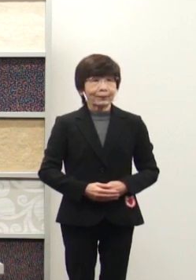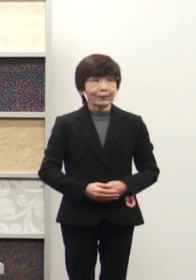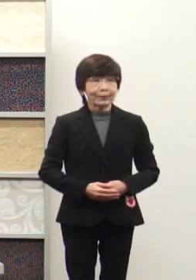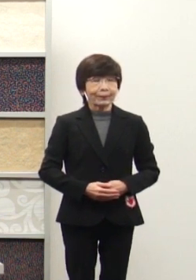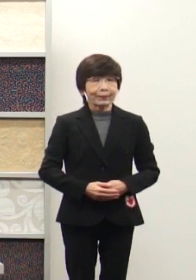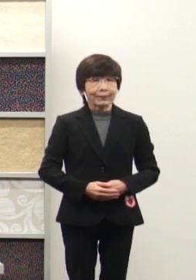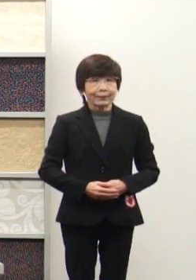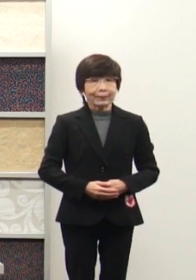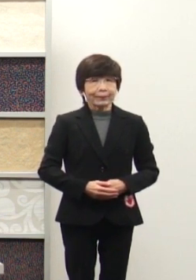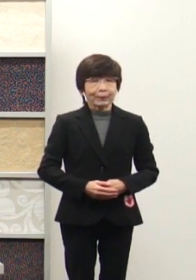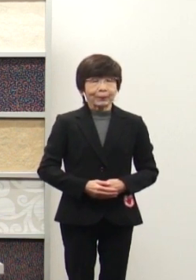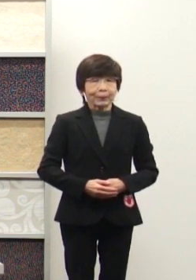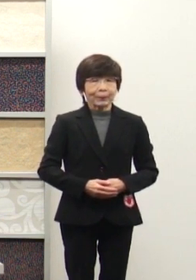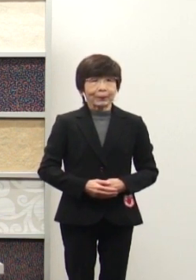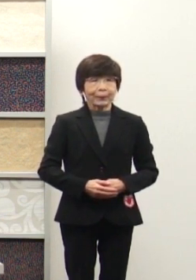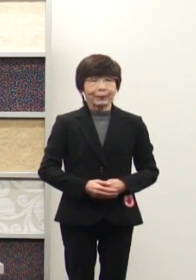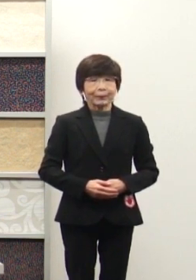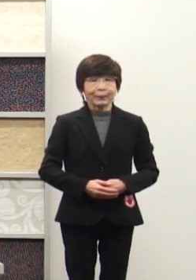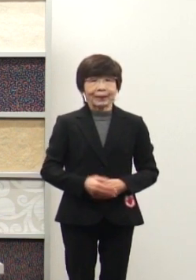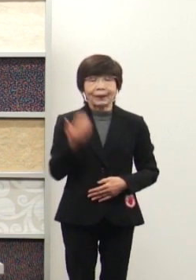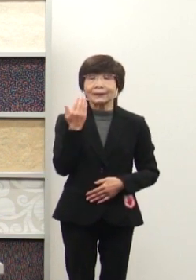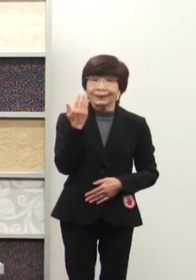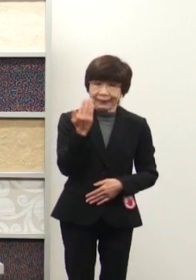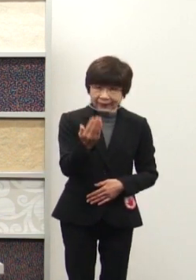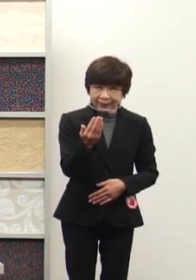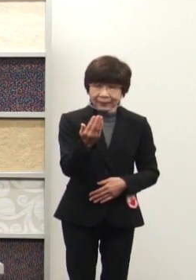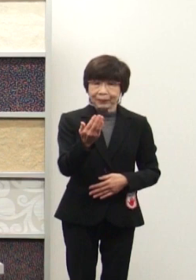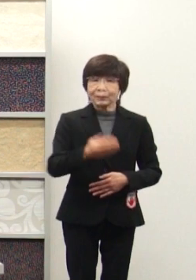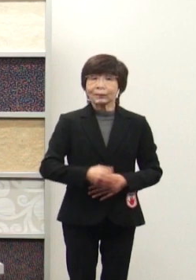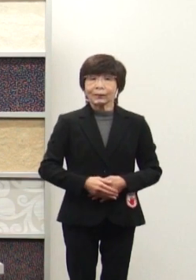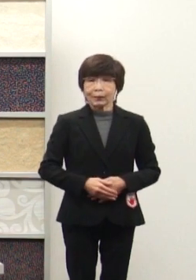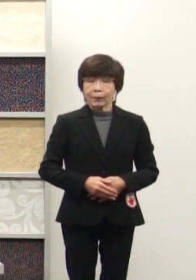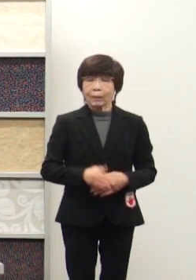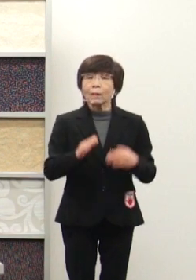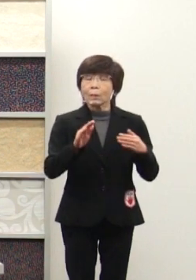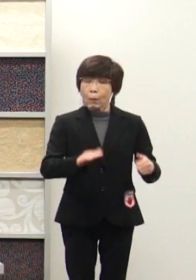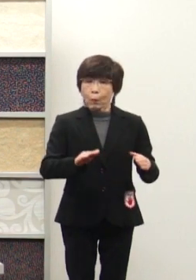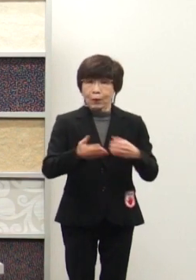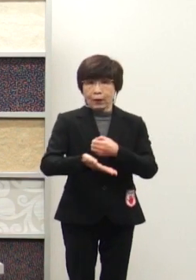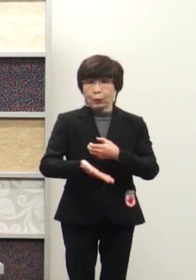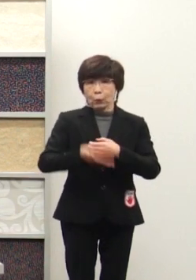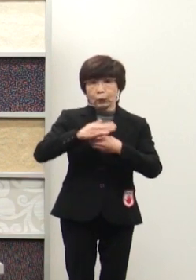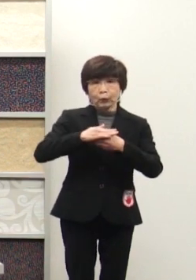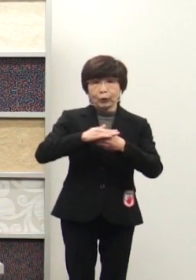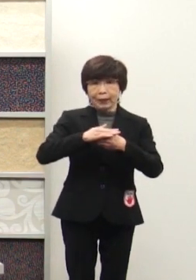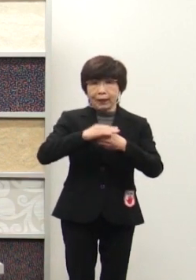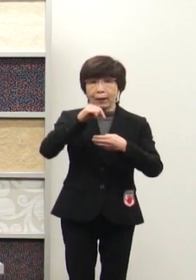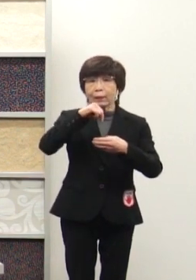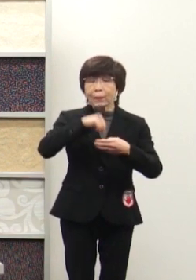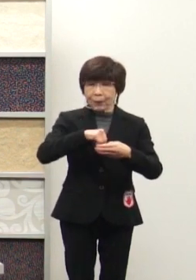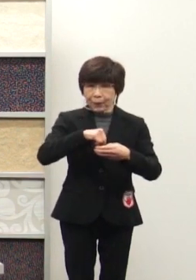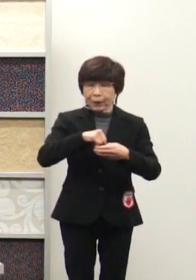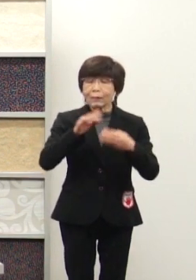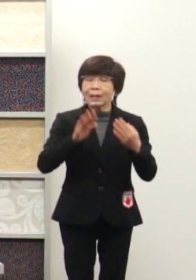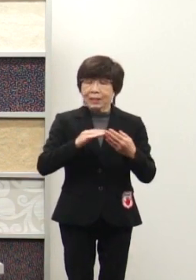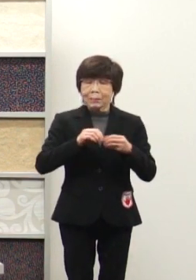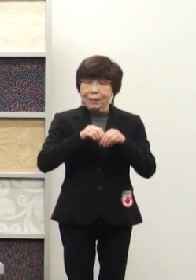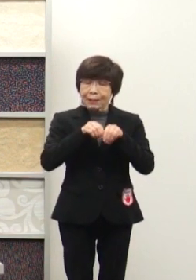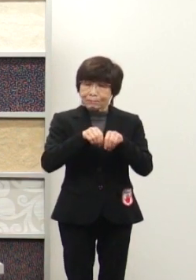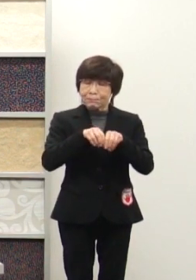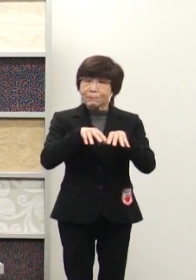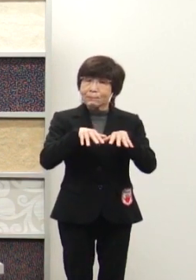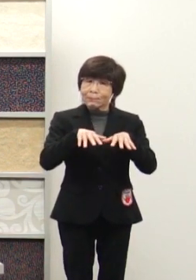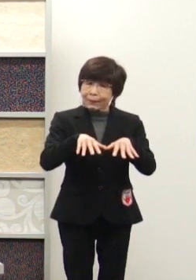あ、はい、サニーさん。 サニー新聞記者です。今回の追加でもらえたやつっていうのは、今緩和を条件をグリーン